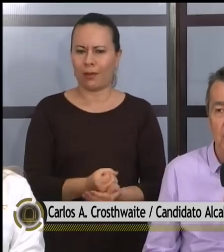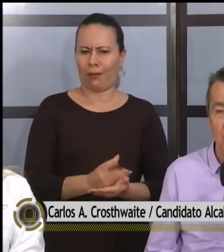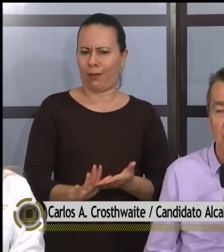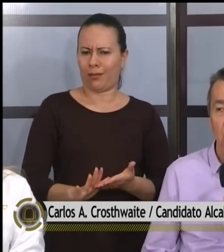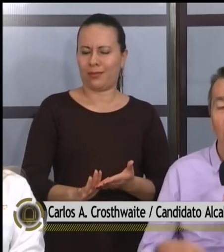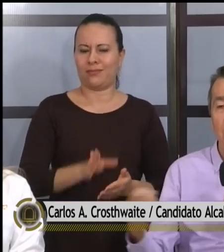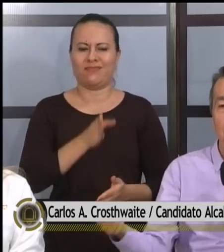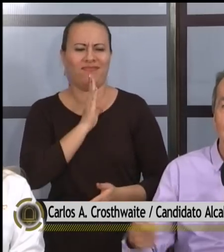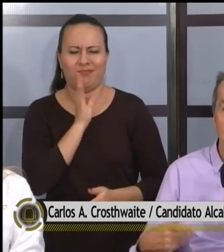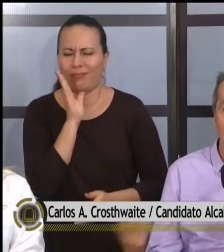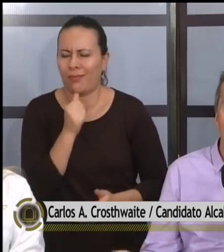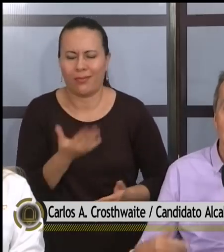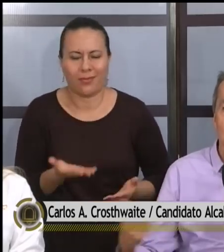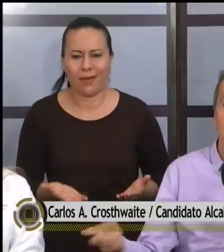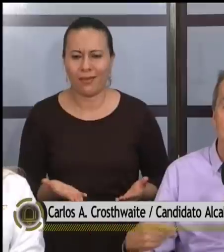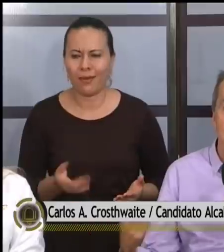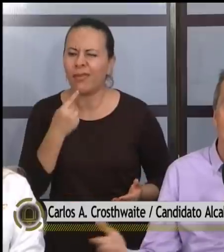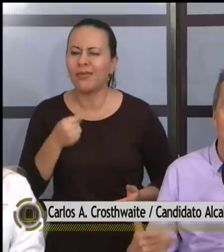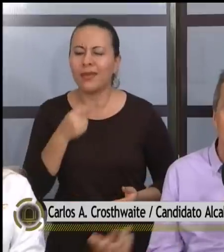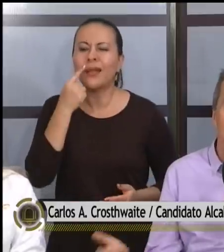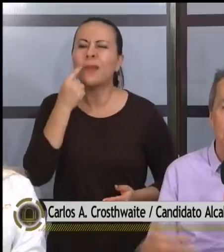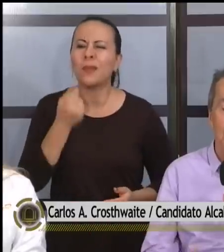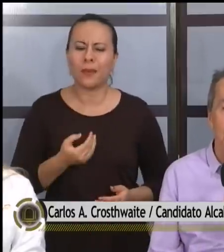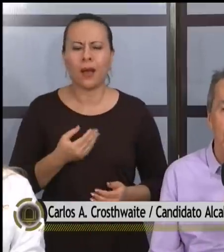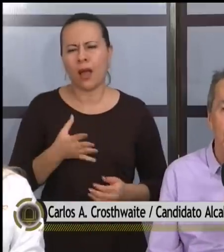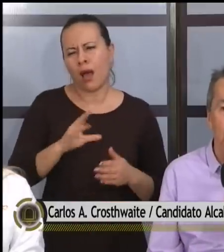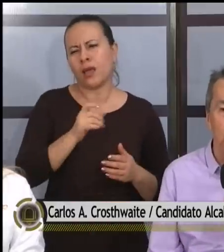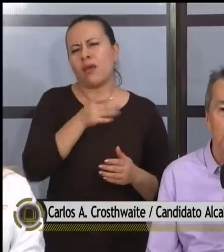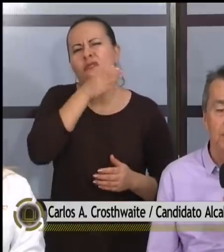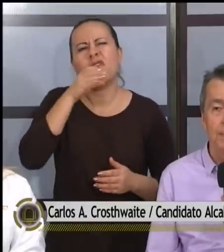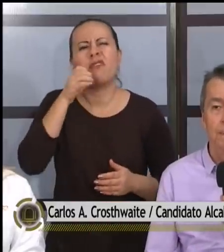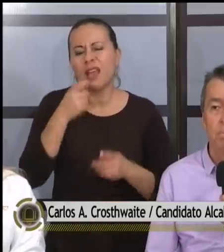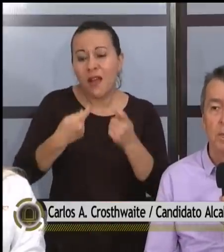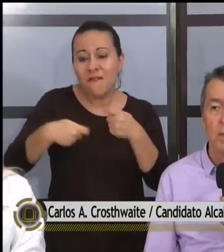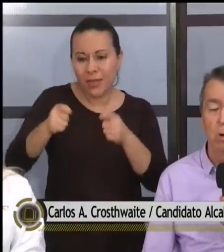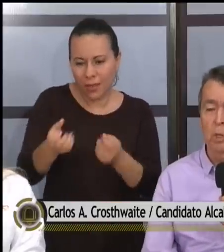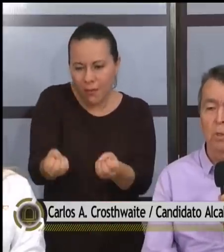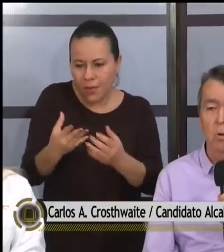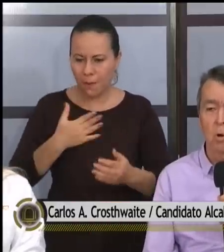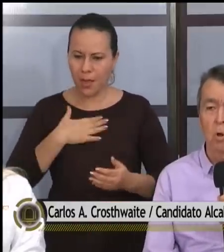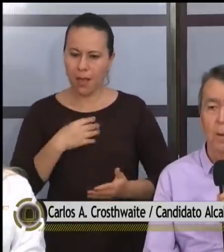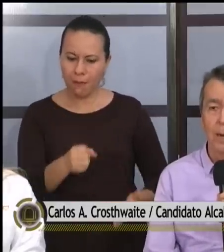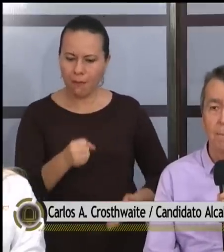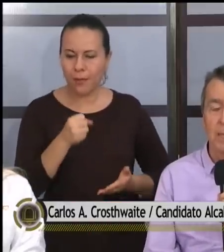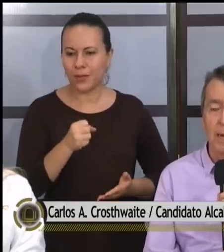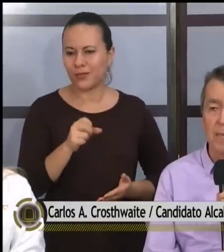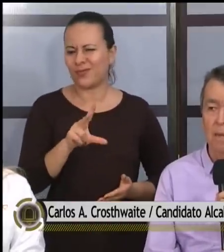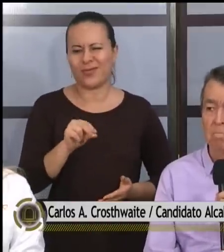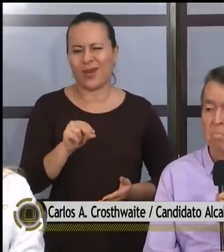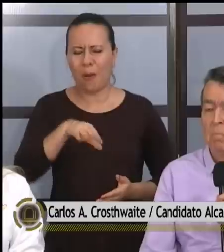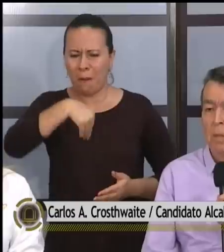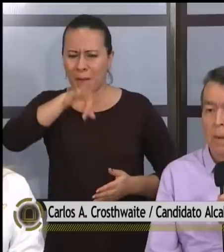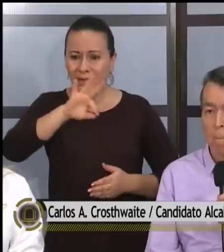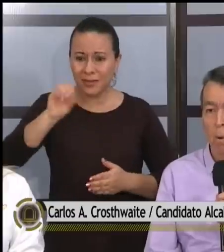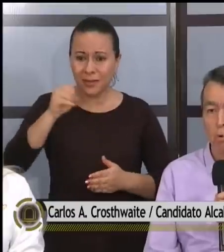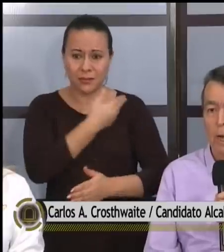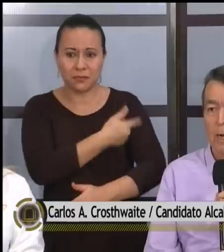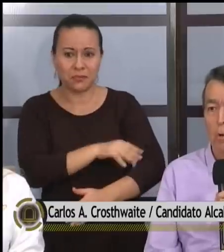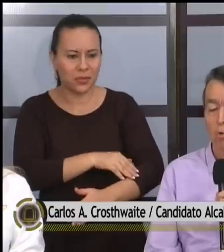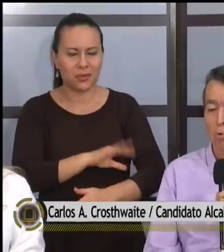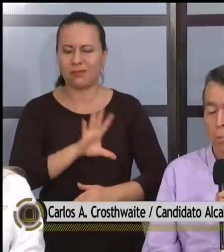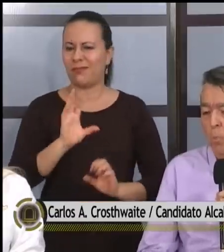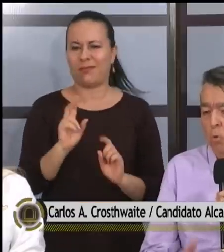entrega nadie. O vaya, pídele al papá que venda la finca para que se la entreguen, a ver cómo es de fácil. Por lo tanto, yo no creo que valga más de 30. Voy a